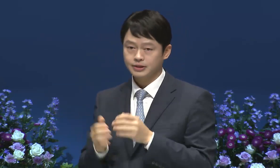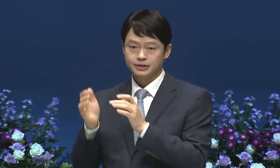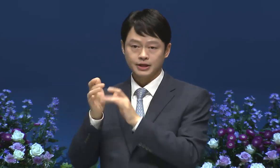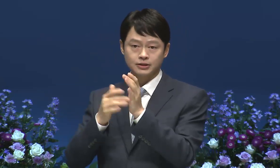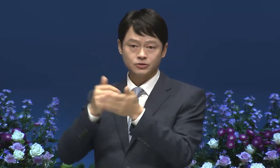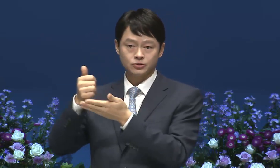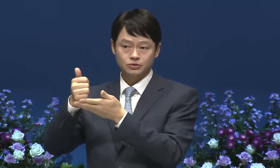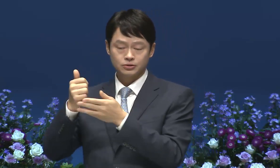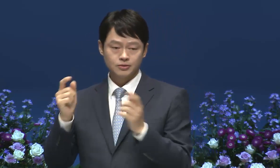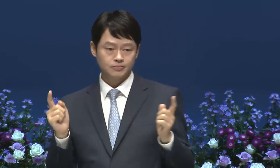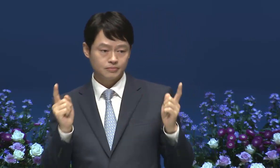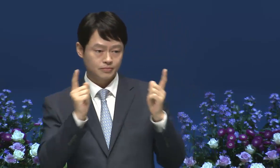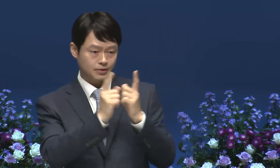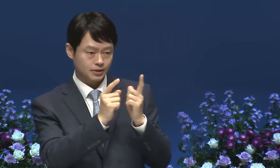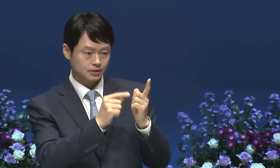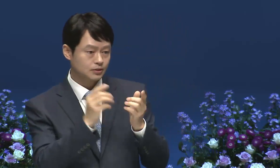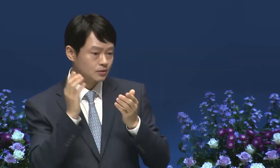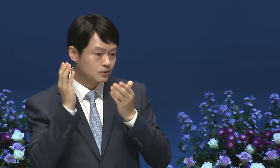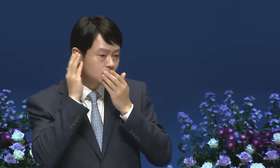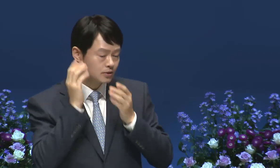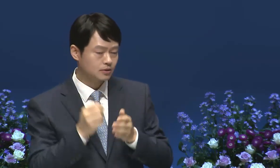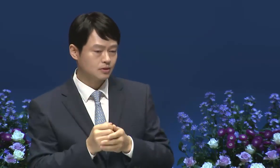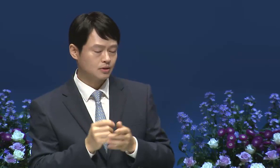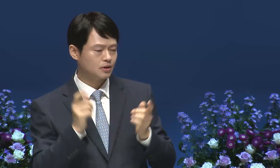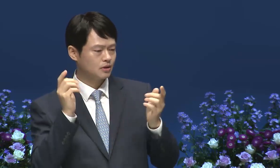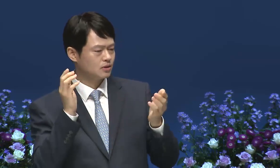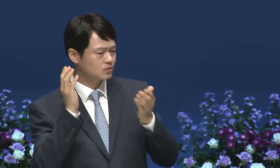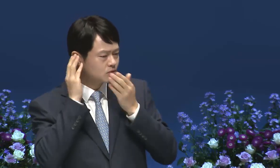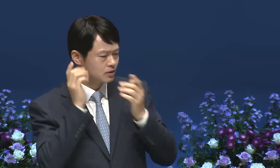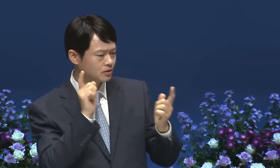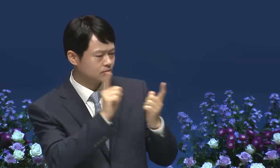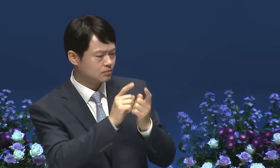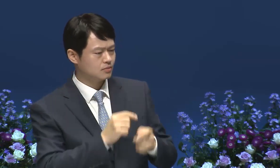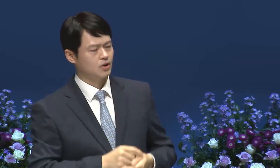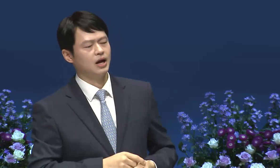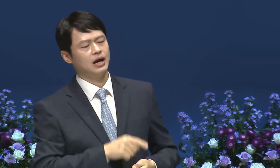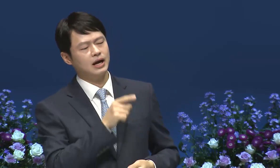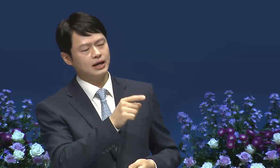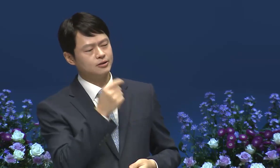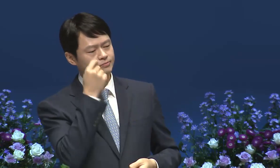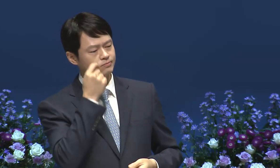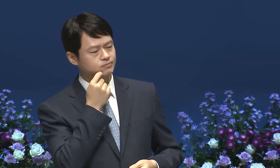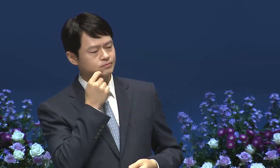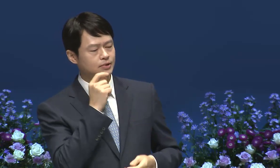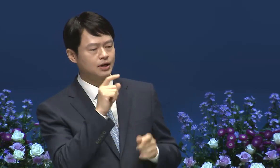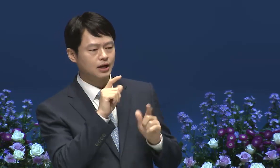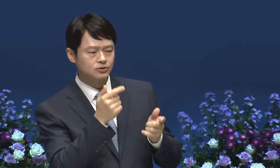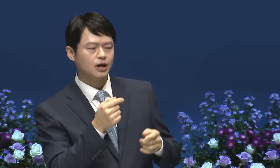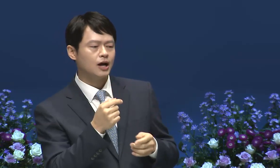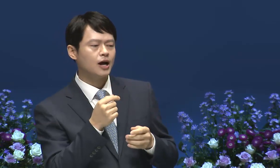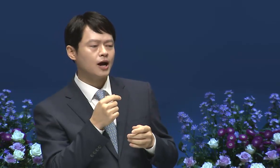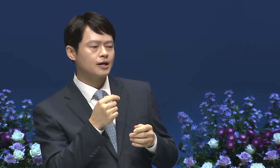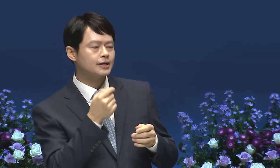오늘 본문을 보면 예수님께서 한 농인을 만나고 그 농인을 보고